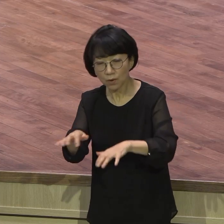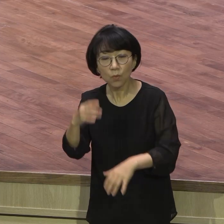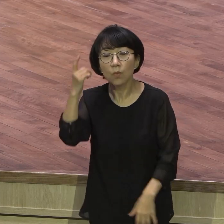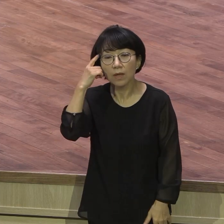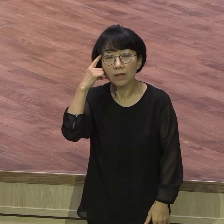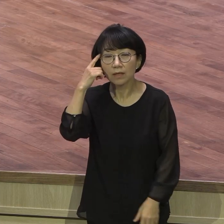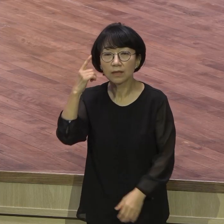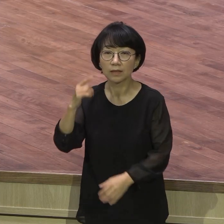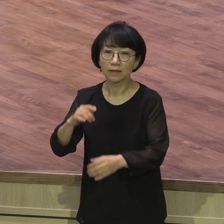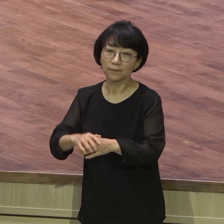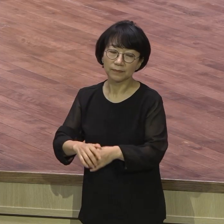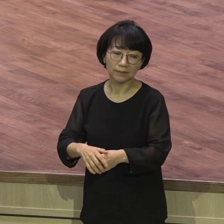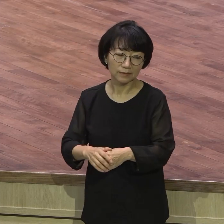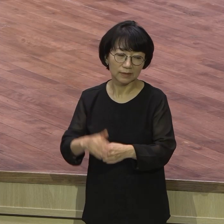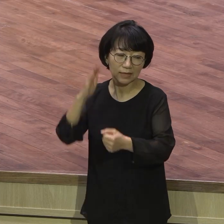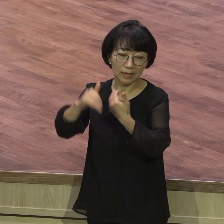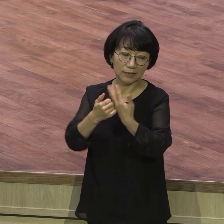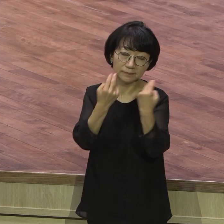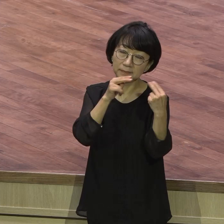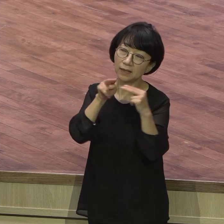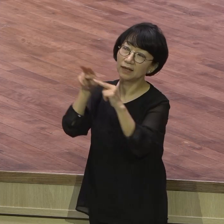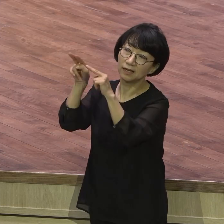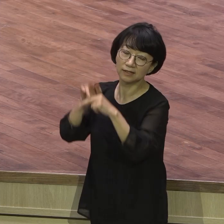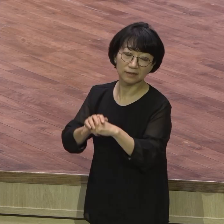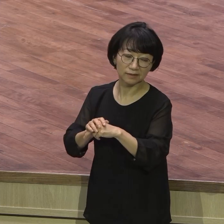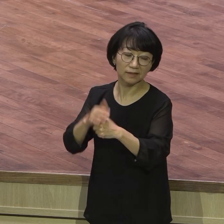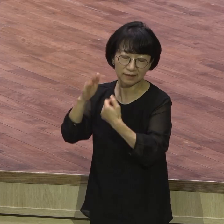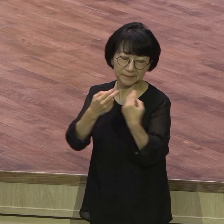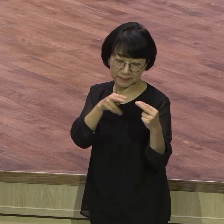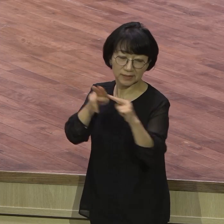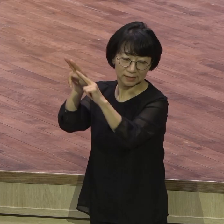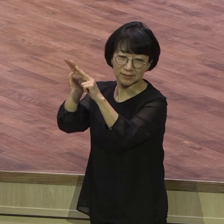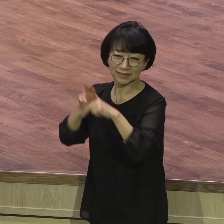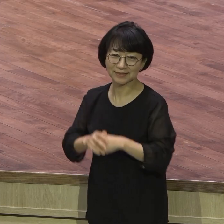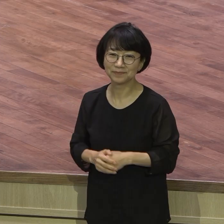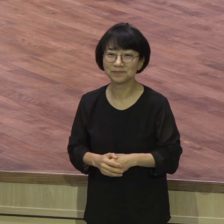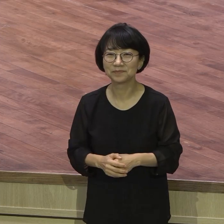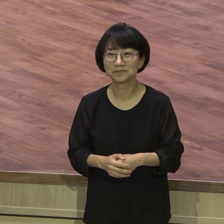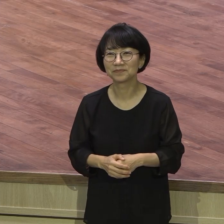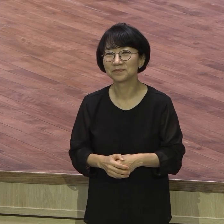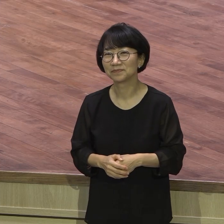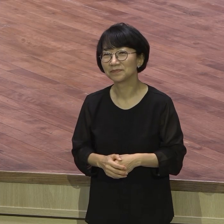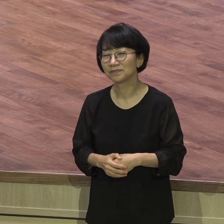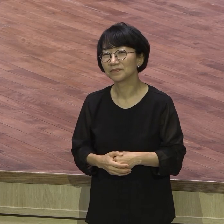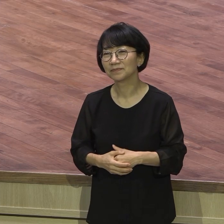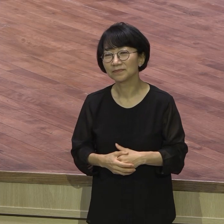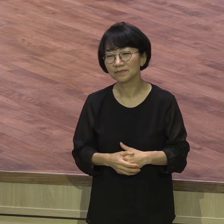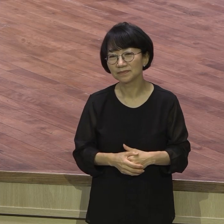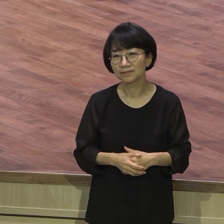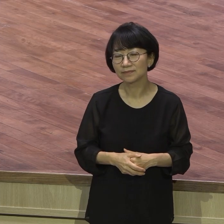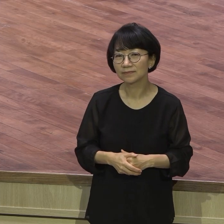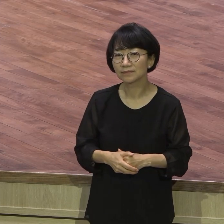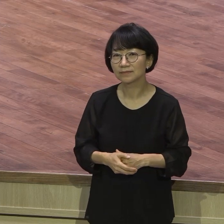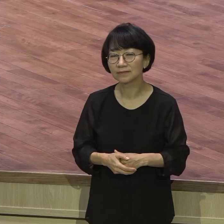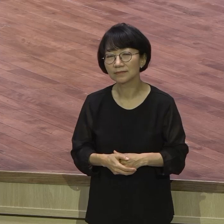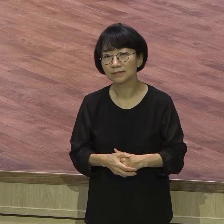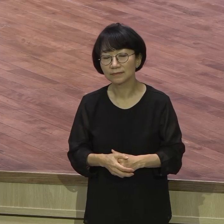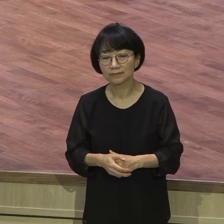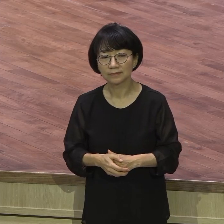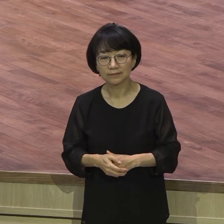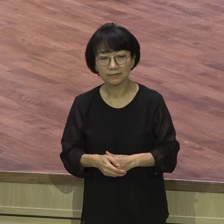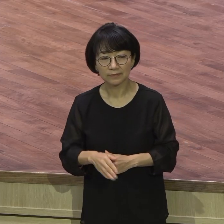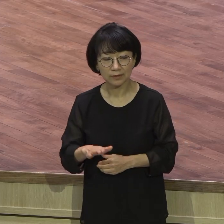하늘에서 매출하지만 하늘만 쳐다보라고 하나님만 계속해서 우리가 세상 속에